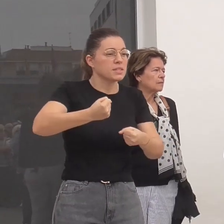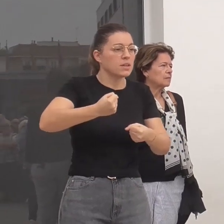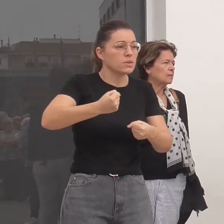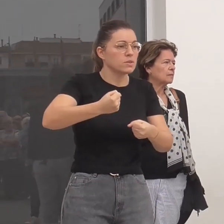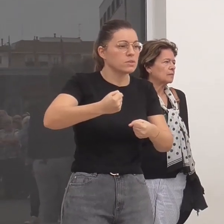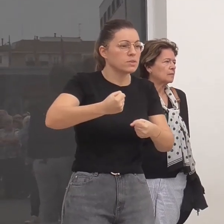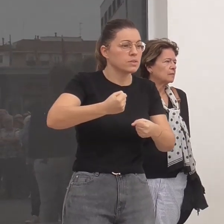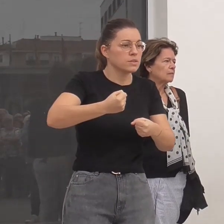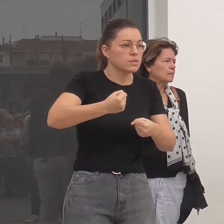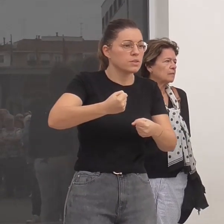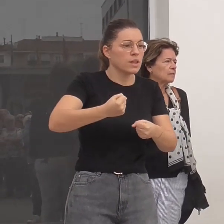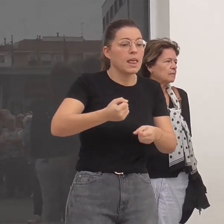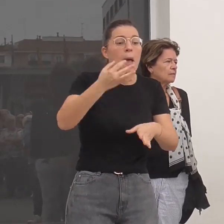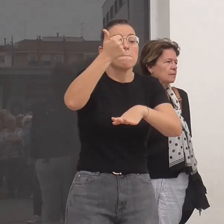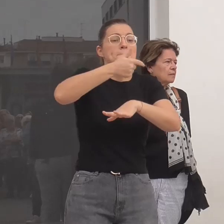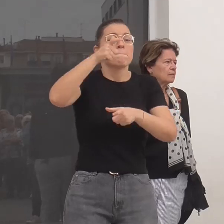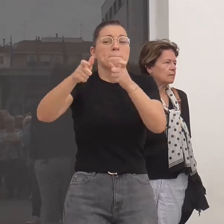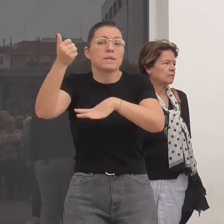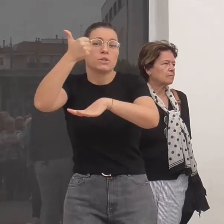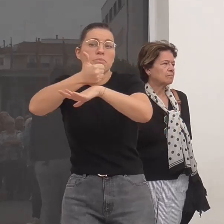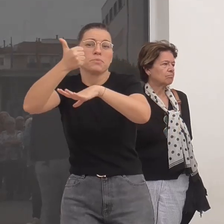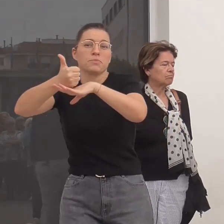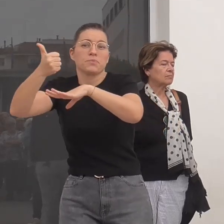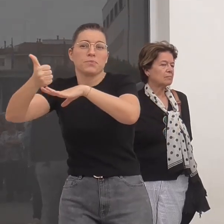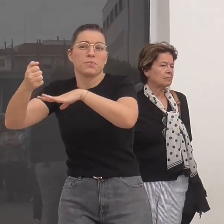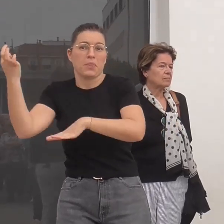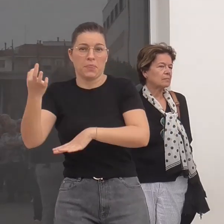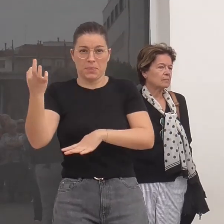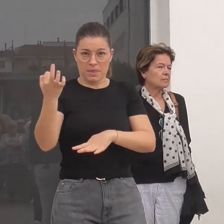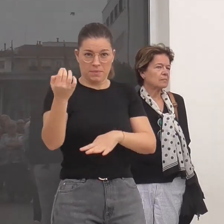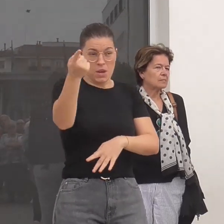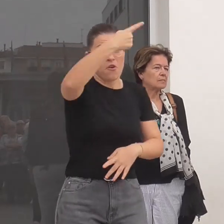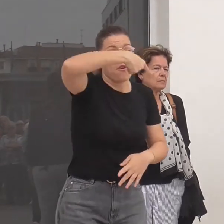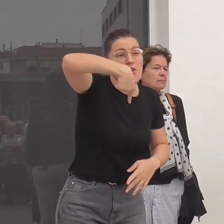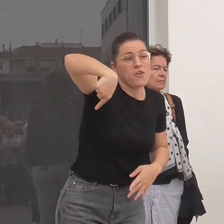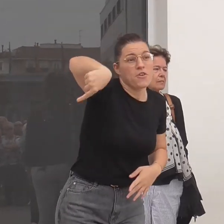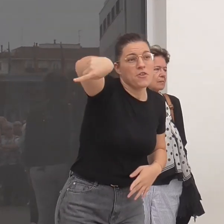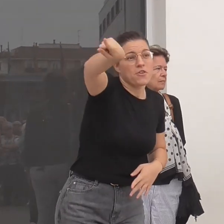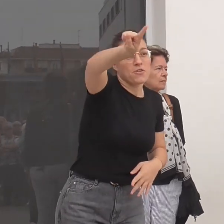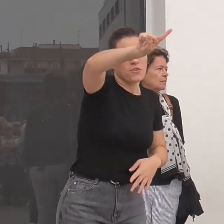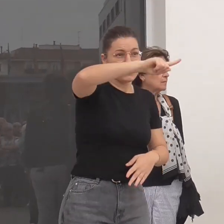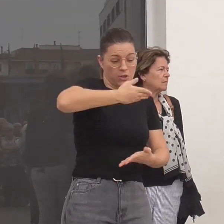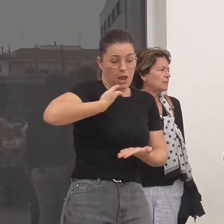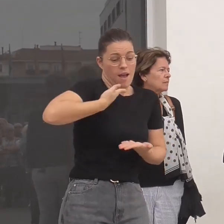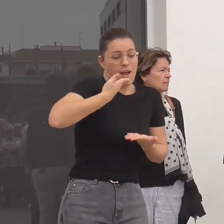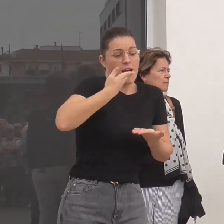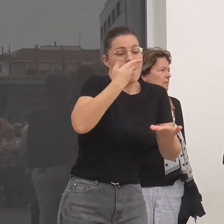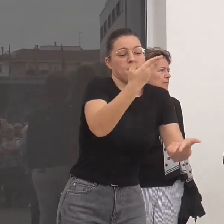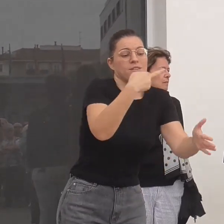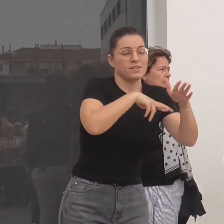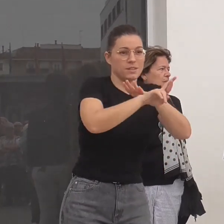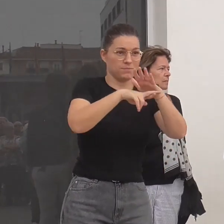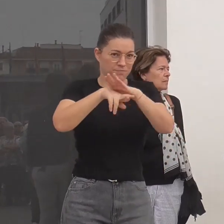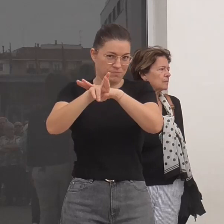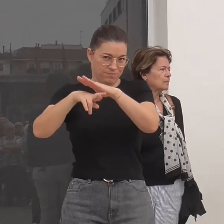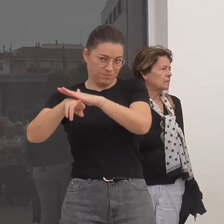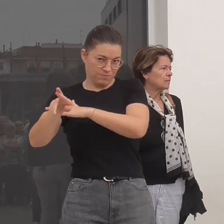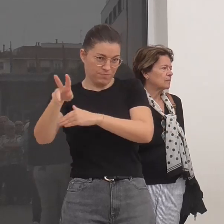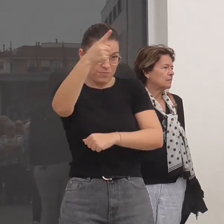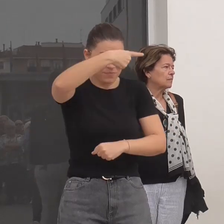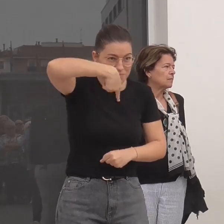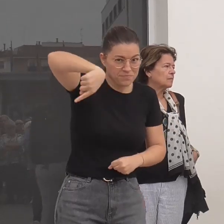son de los ciudadanos. Somos nosotros los que aportamos esos recursos.